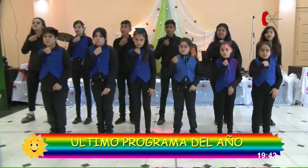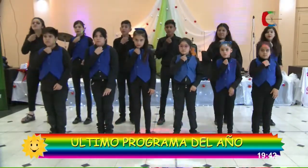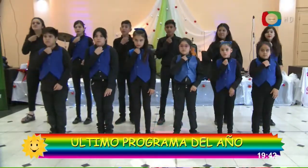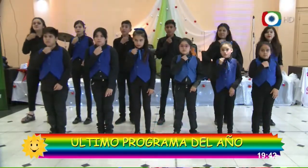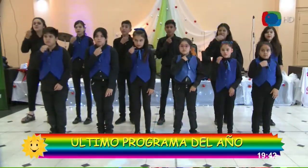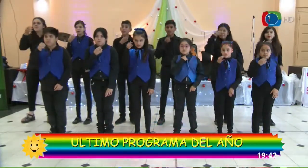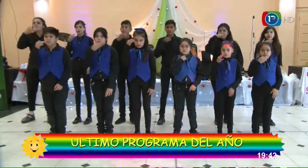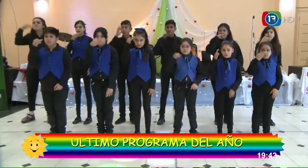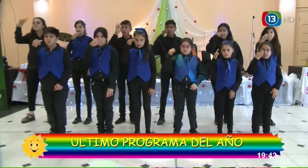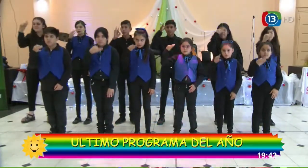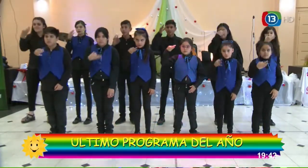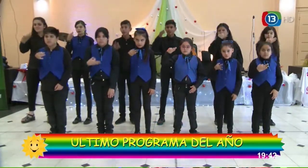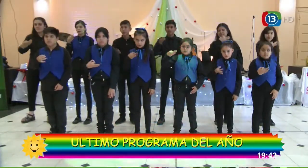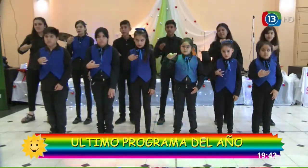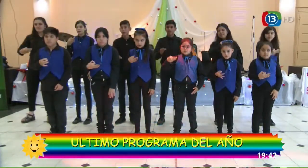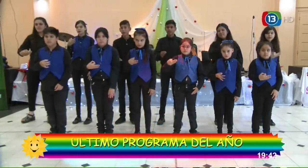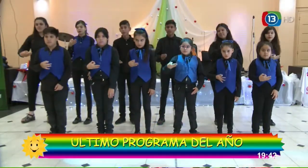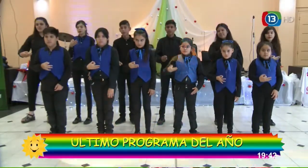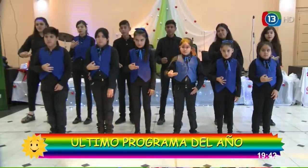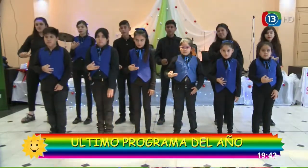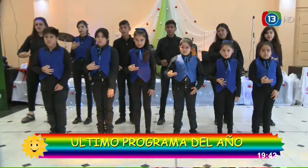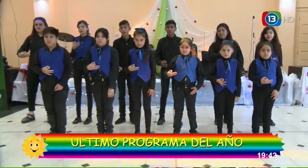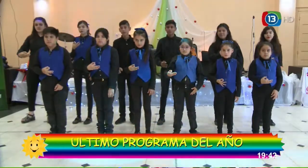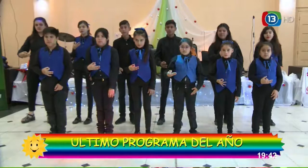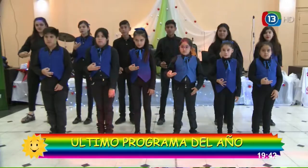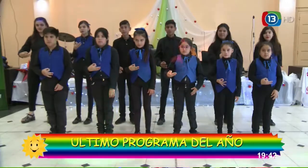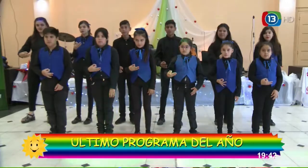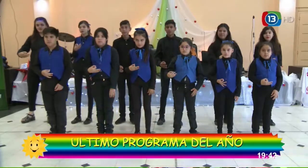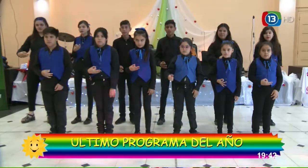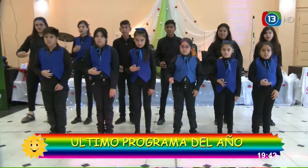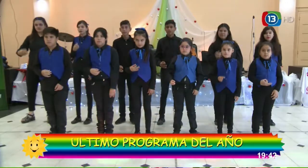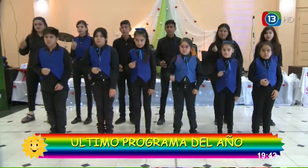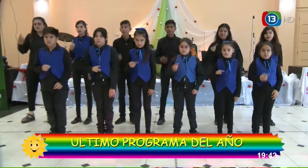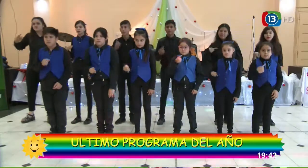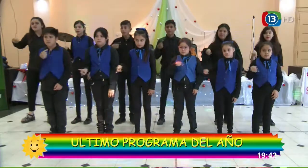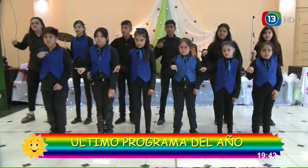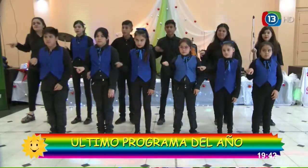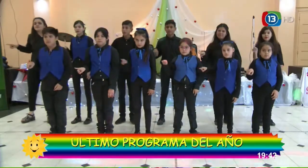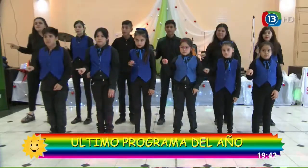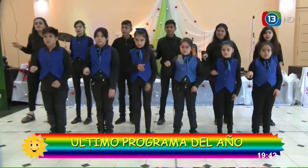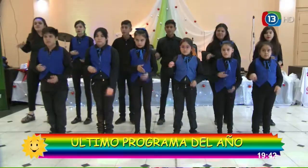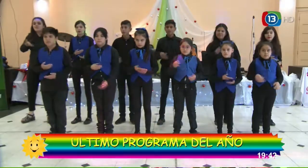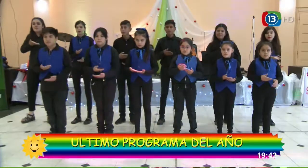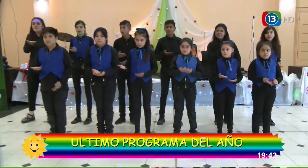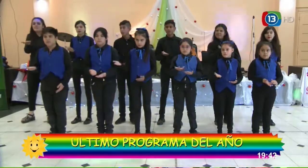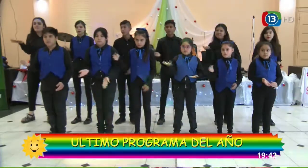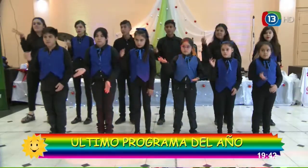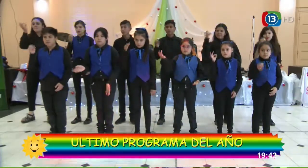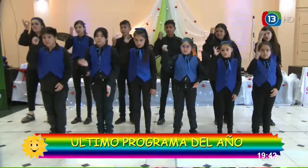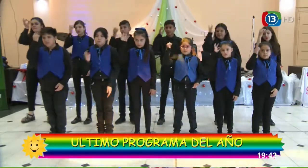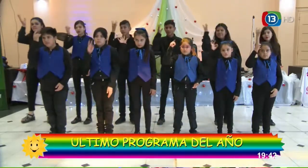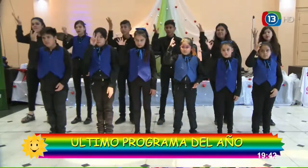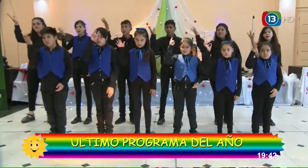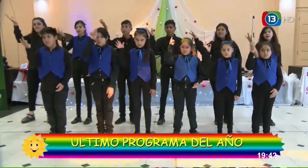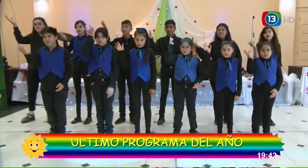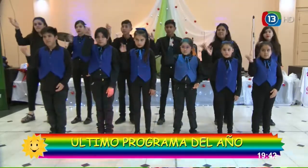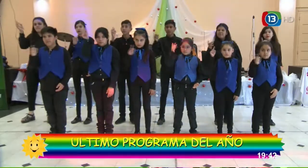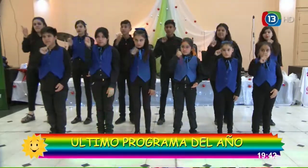de verdad Cuando brindas perdón, en lugar de